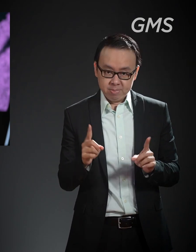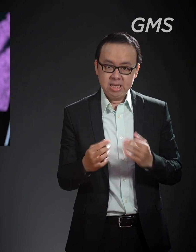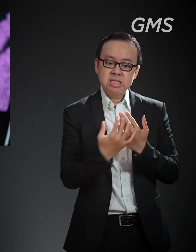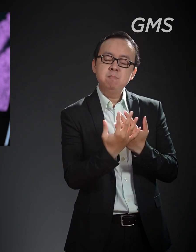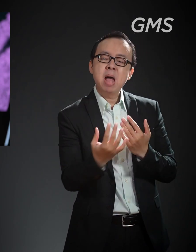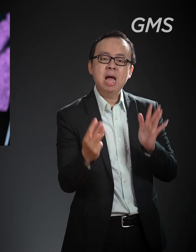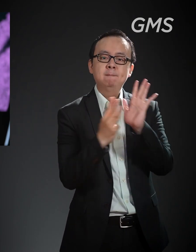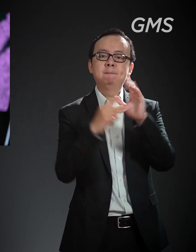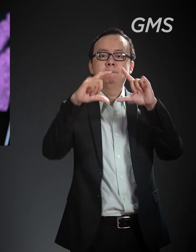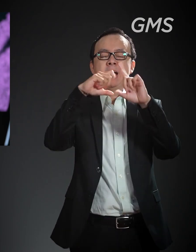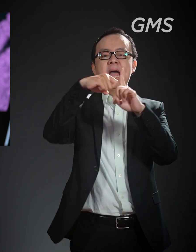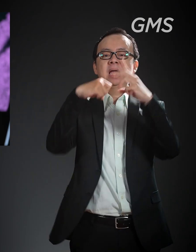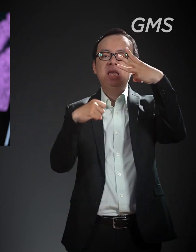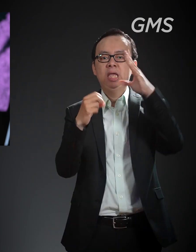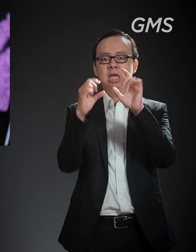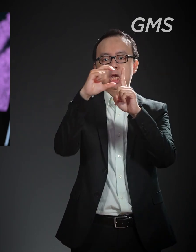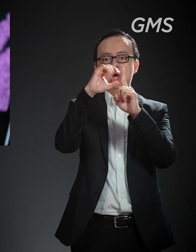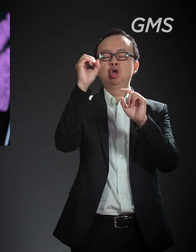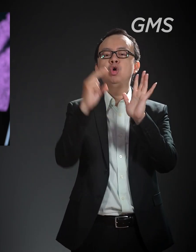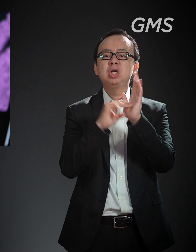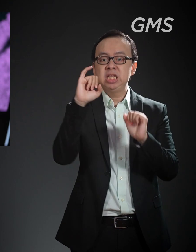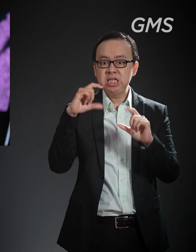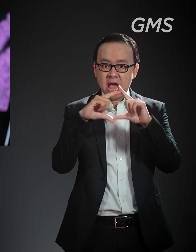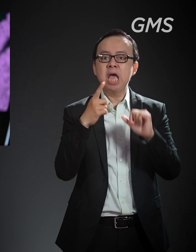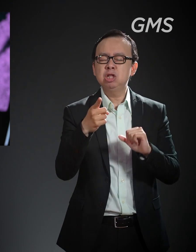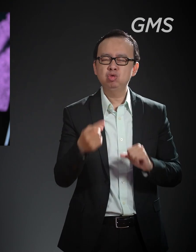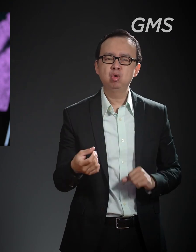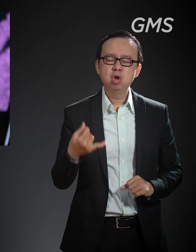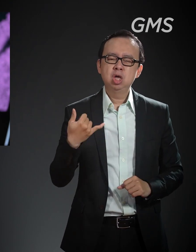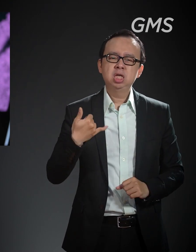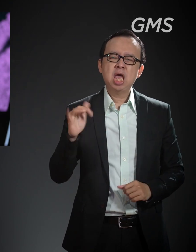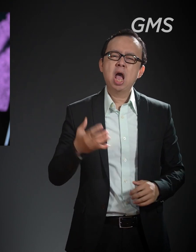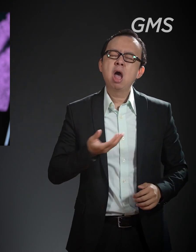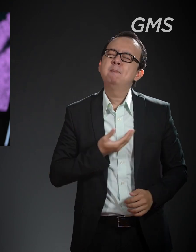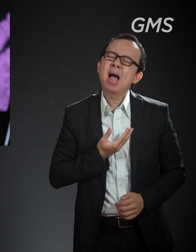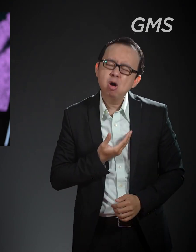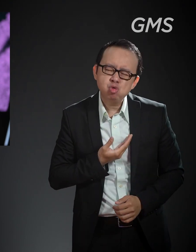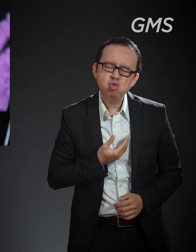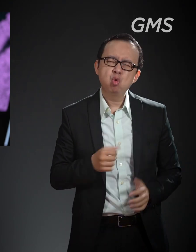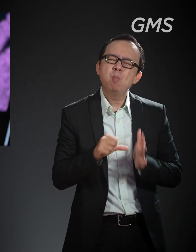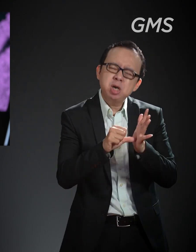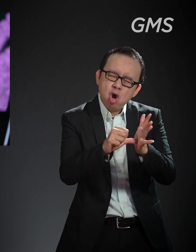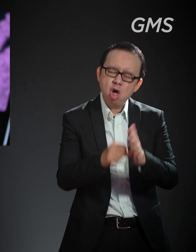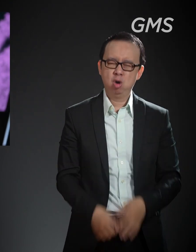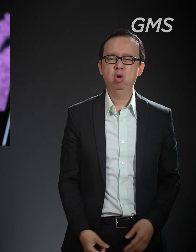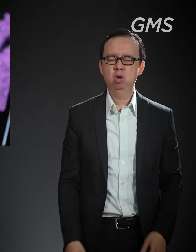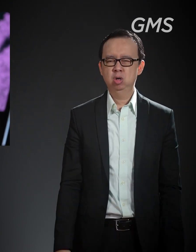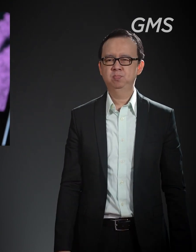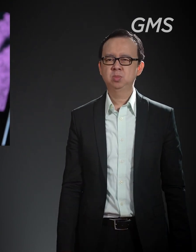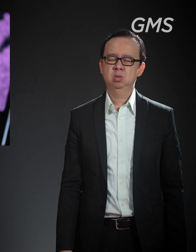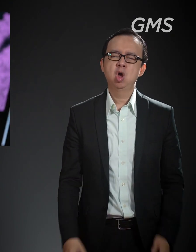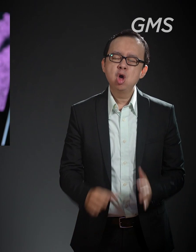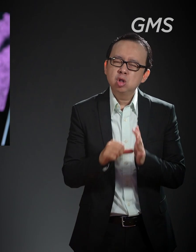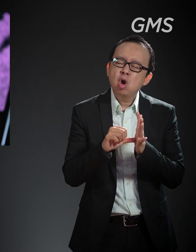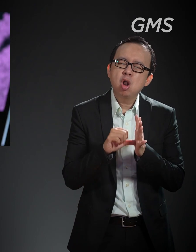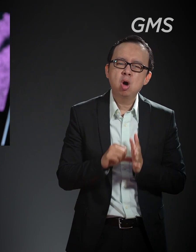ini yang voice raising, yang mengangkat bicara dan berkata, tolong Bapak Paulus, Bapak Pendeta, libatkan kami